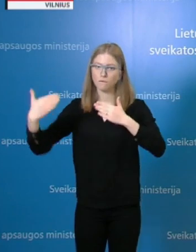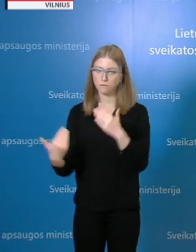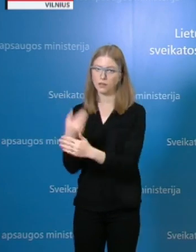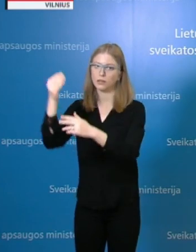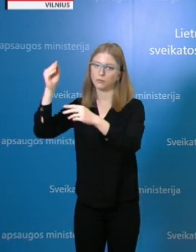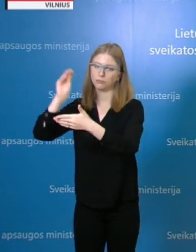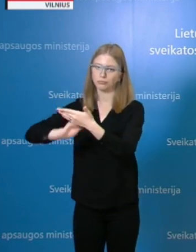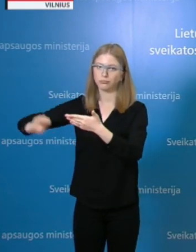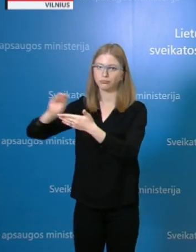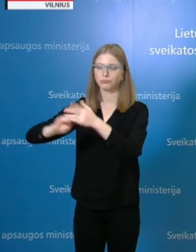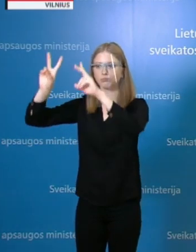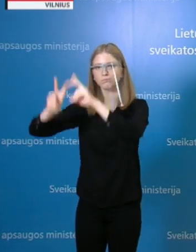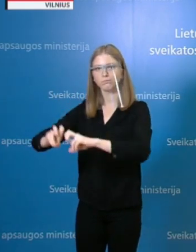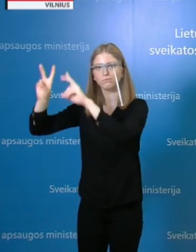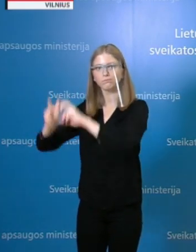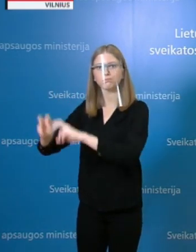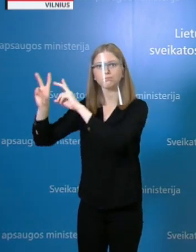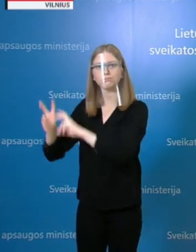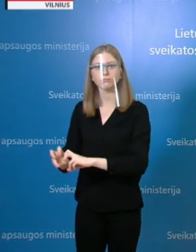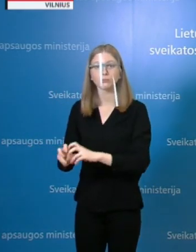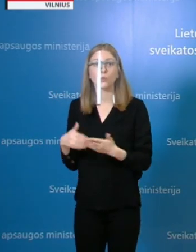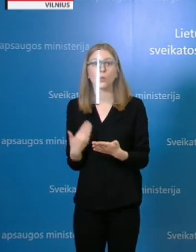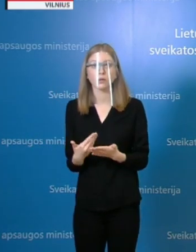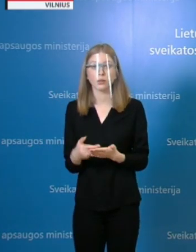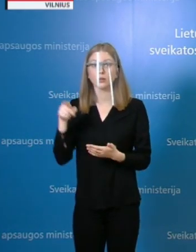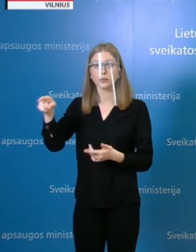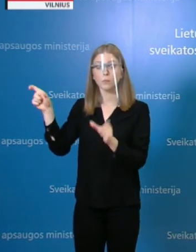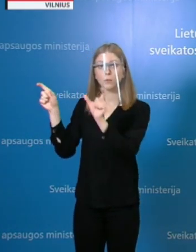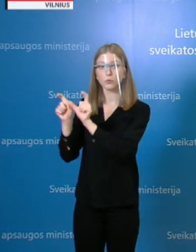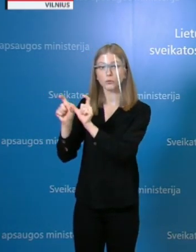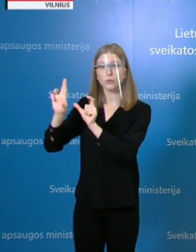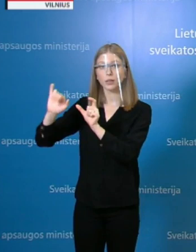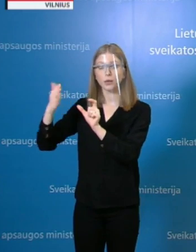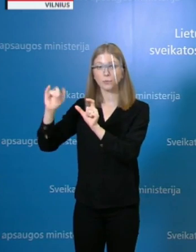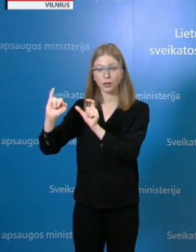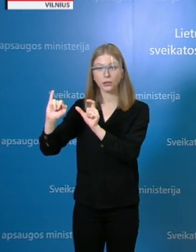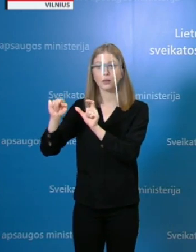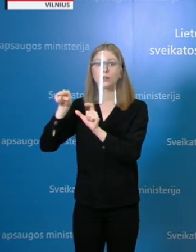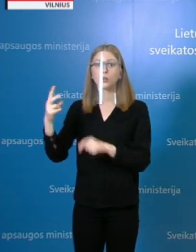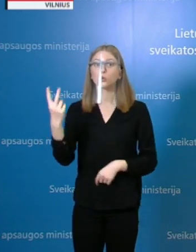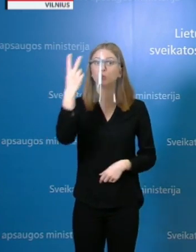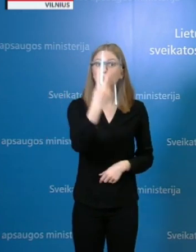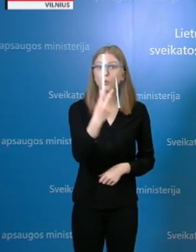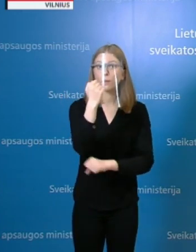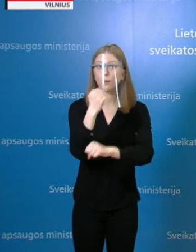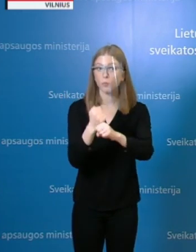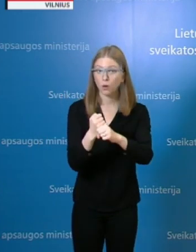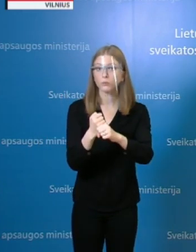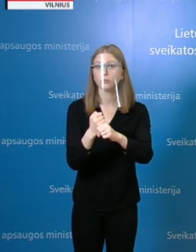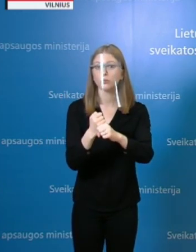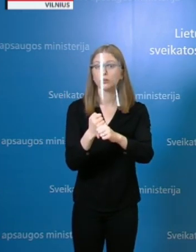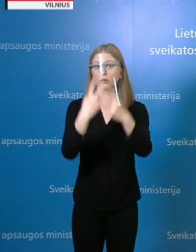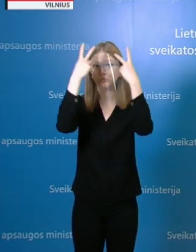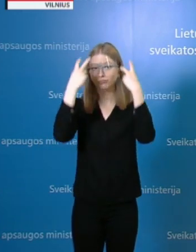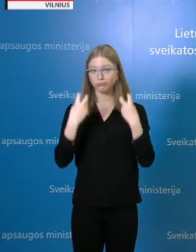atlikimo. Kadangi mūsų turimais duomenimis, prekybos centre išsityrė du darbuotojai ir abiems buvo nustatytas